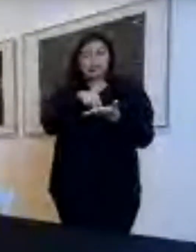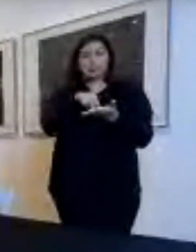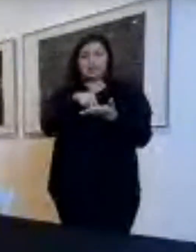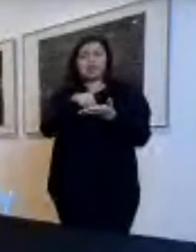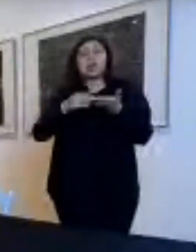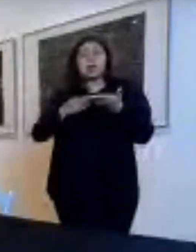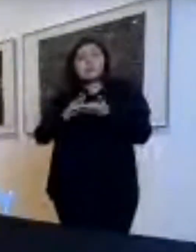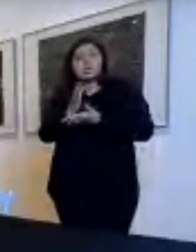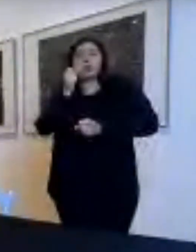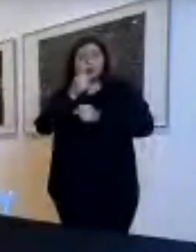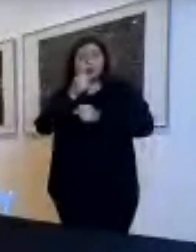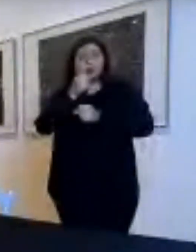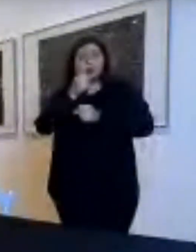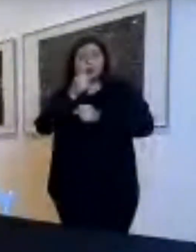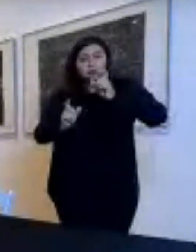que sabíamos que estaba,